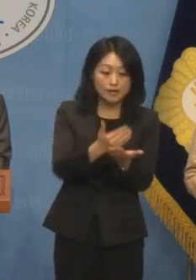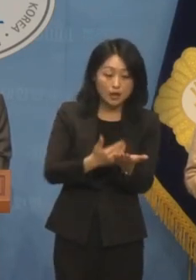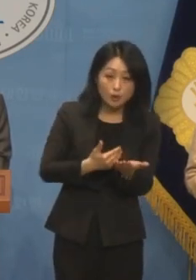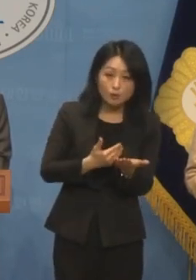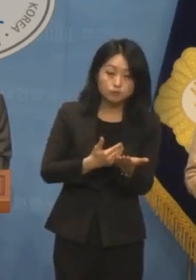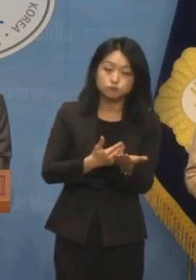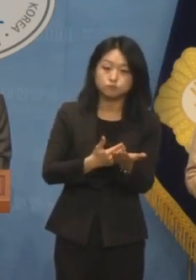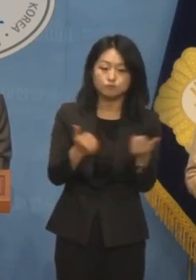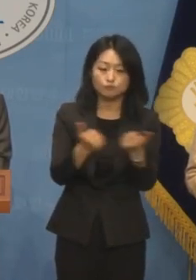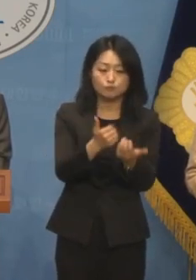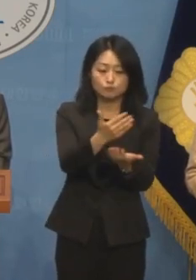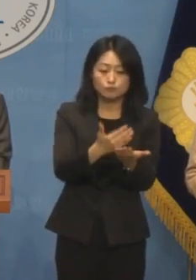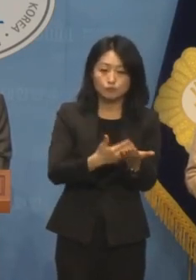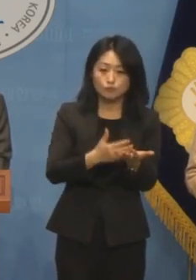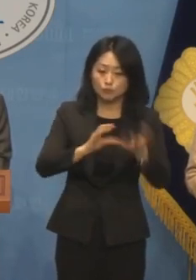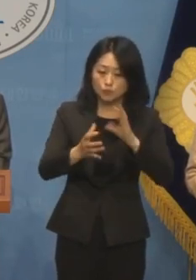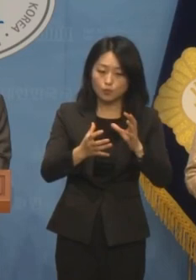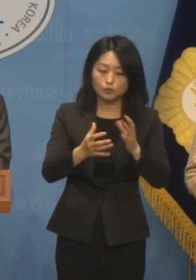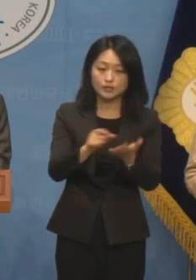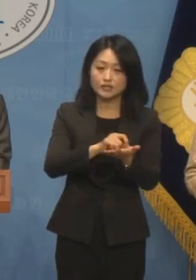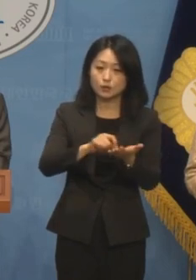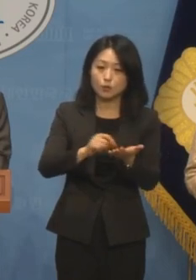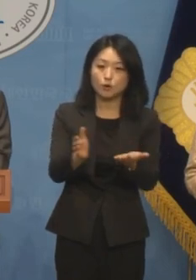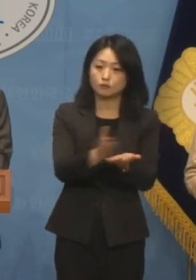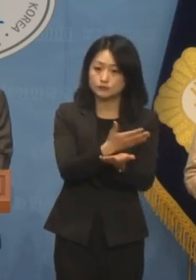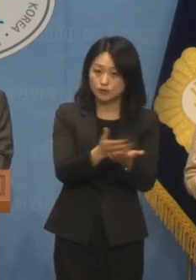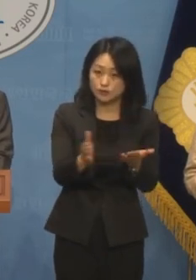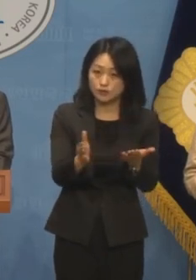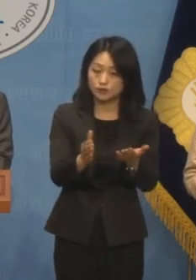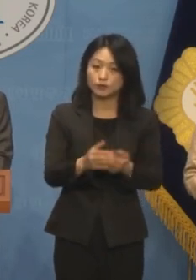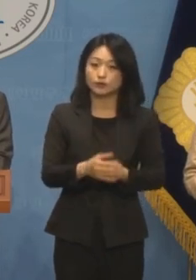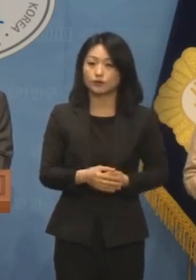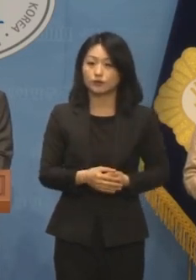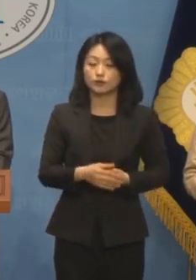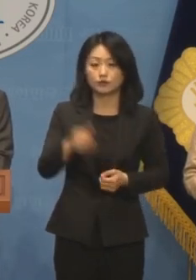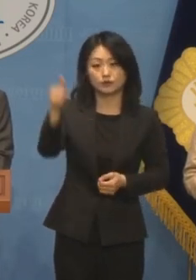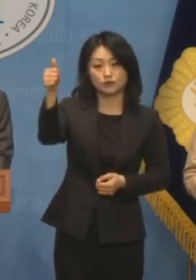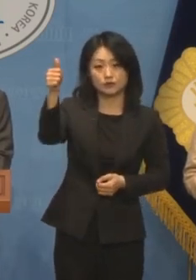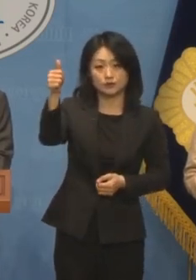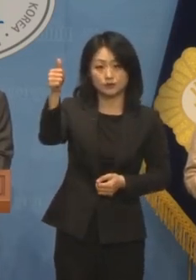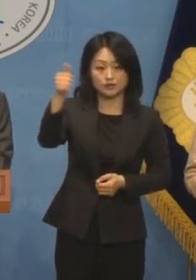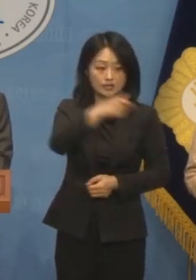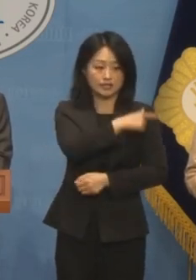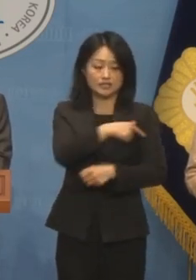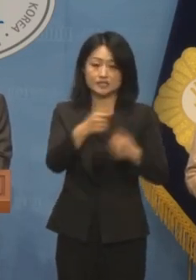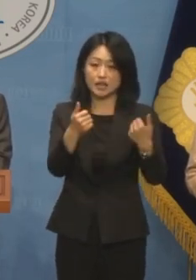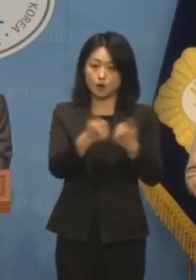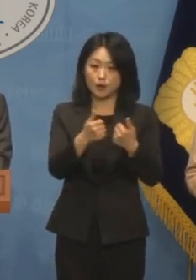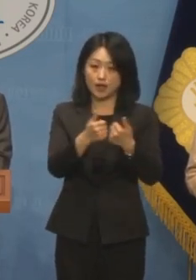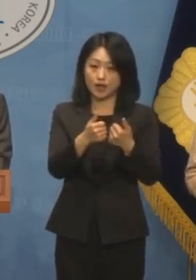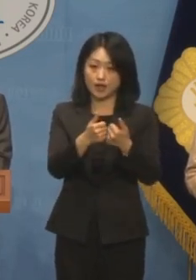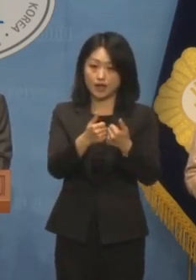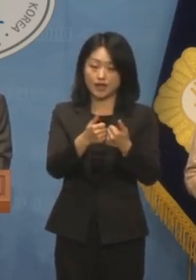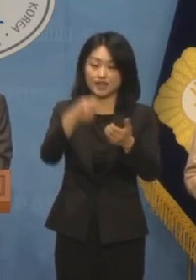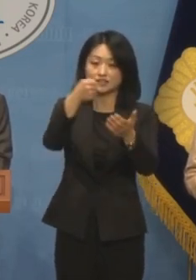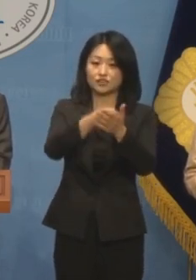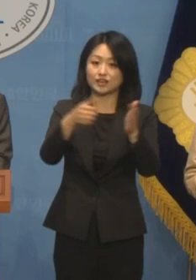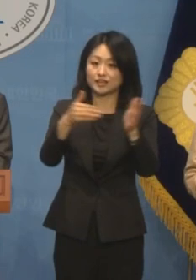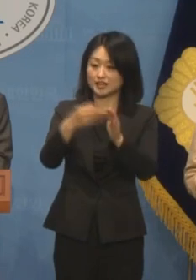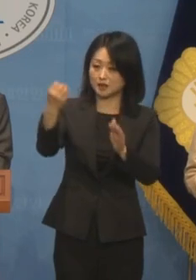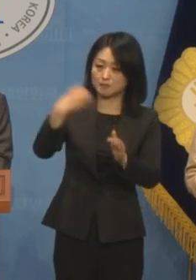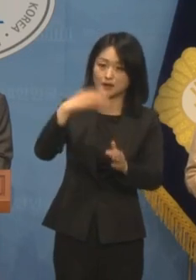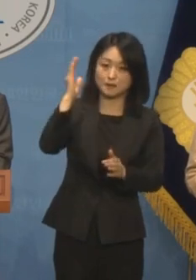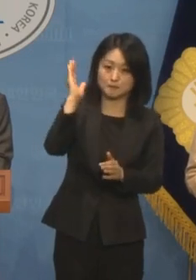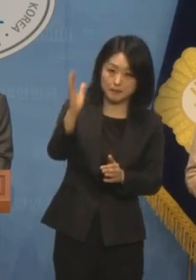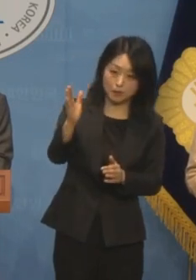논의가 이루어졌는지에 대한 기록이 없습니다. 전진경 대표는 더 이상 이사회 그늘 뒤에 숨어서 카라 노조의 정당한